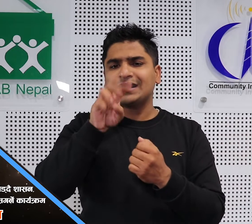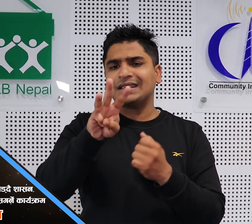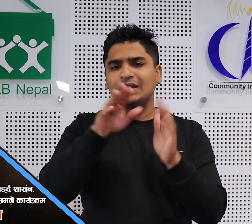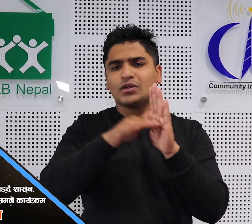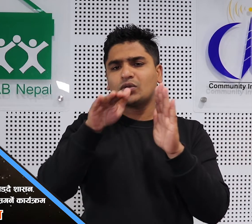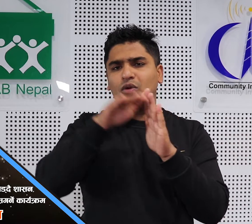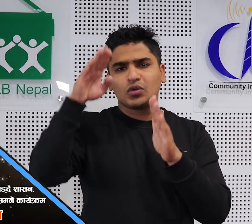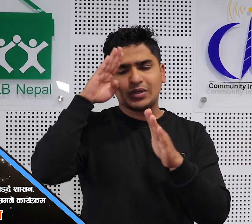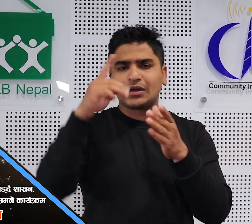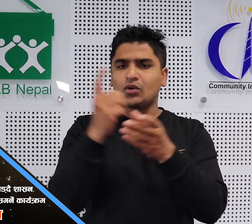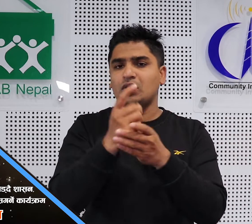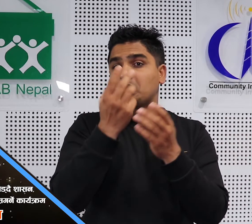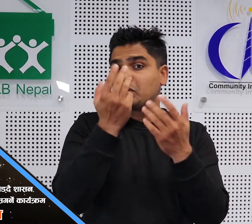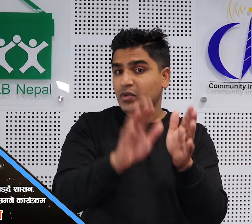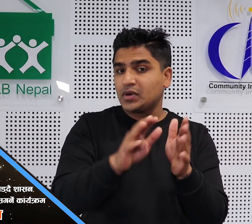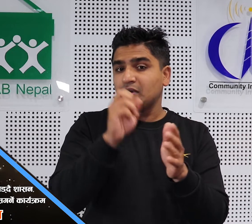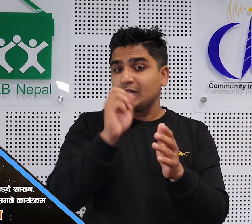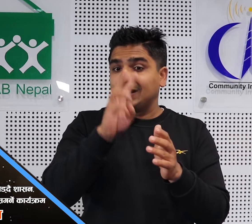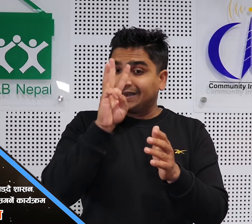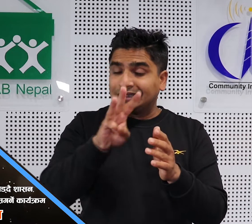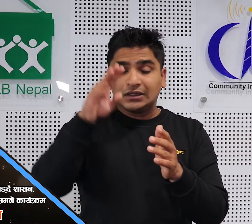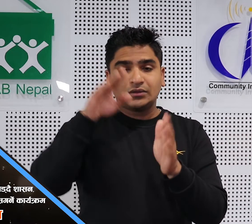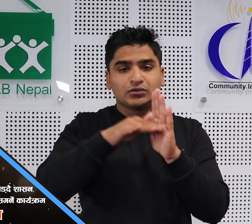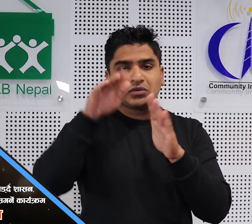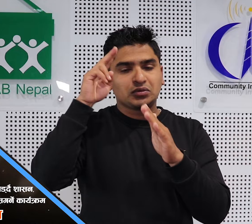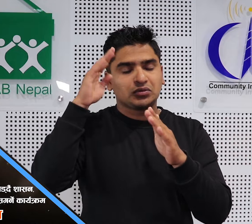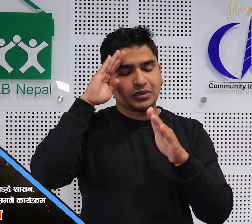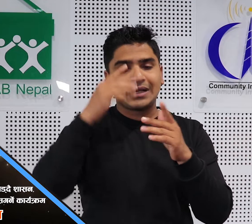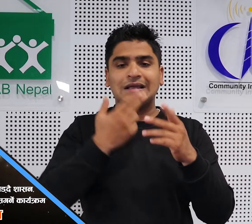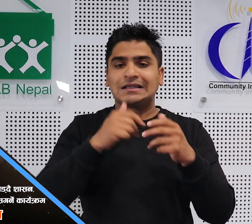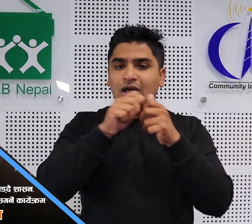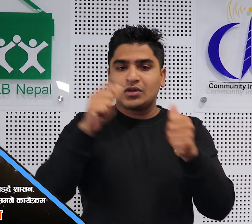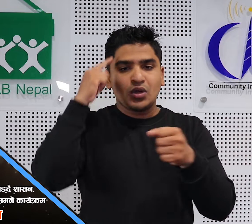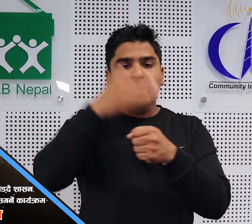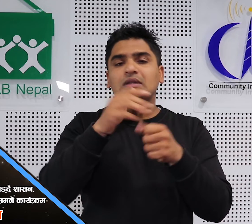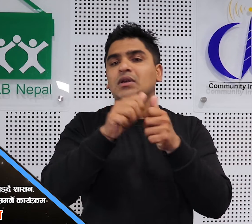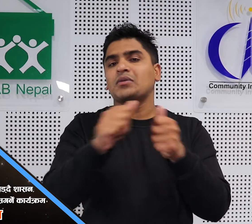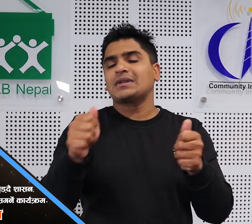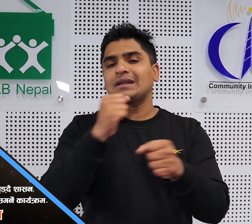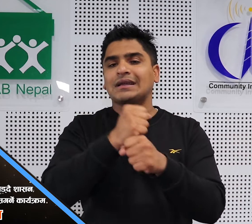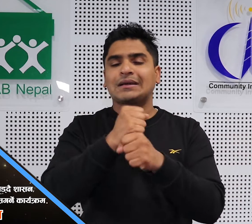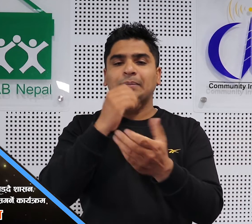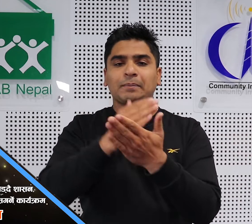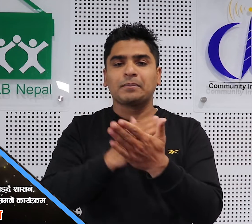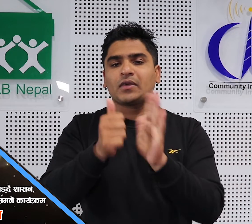सरकार गठन भएको छ, तर तीनै तहको सरकार चाहे अनुरूप र लक्ष्य अनुरूपको कार्यक्रम अगाडि बढ्न सकेको